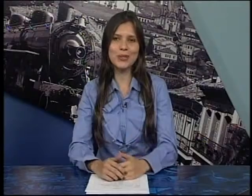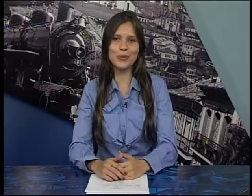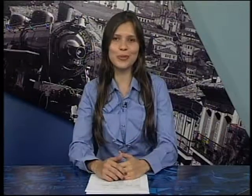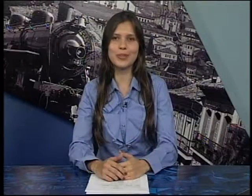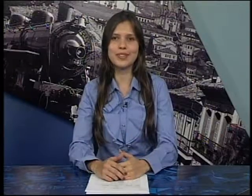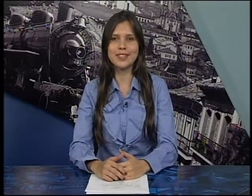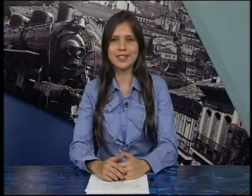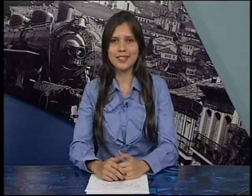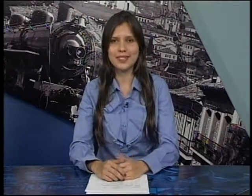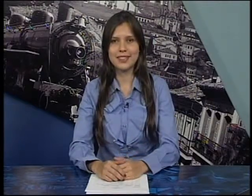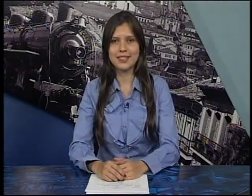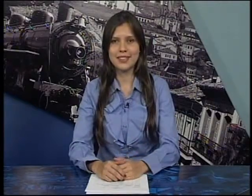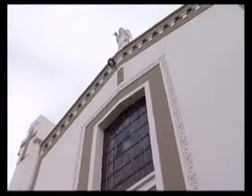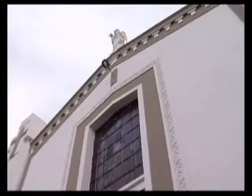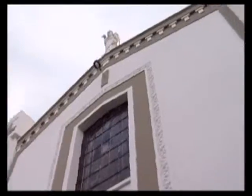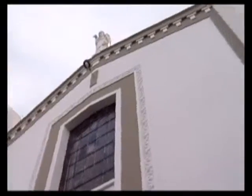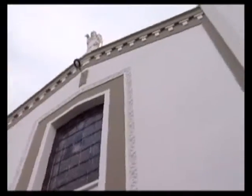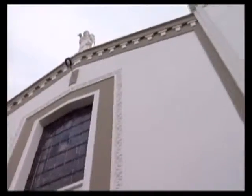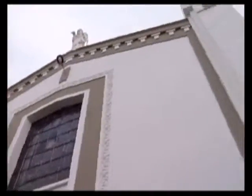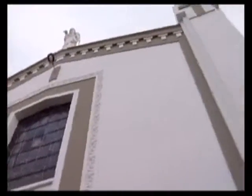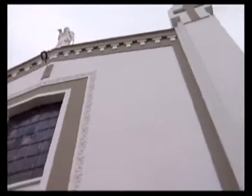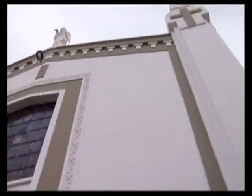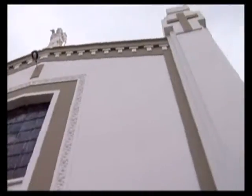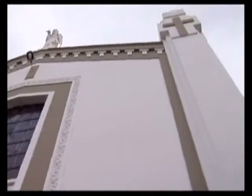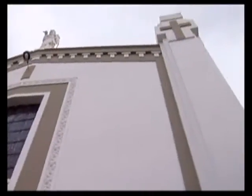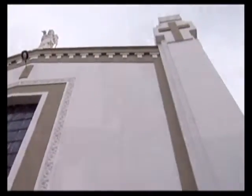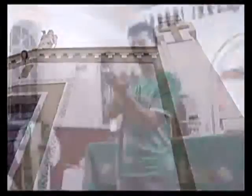tratar do assunto.